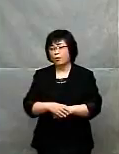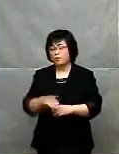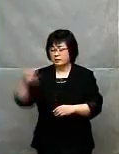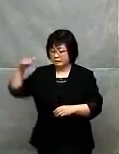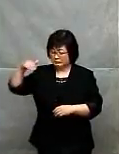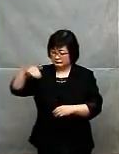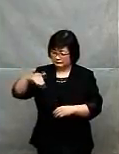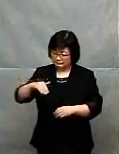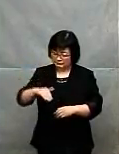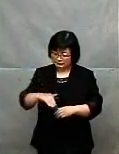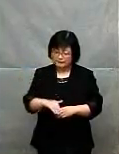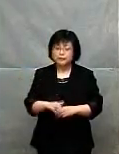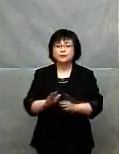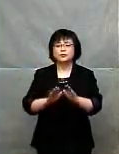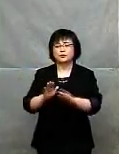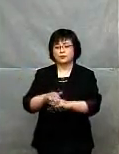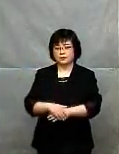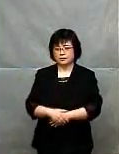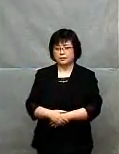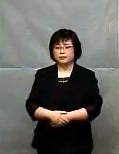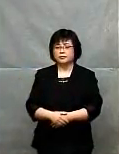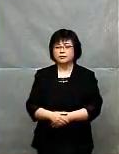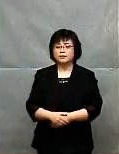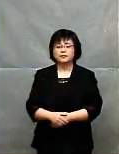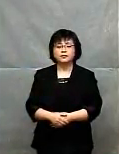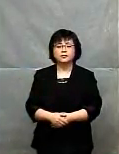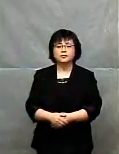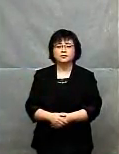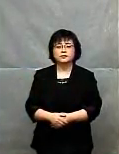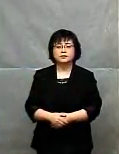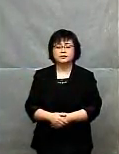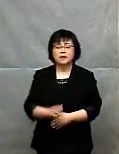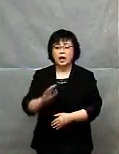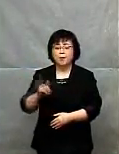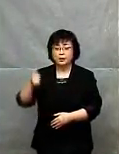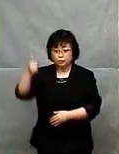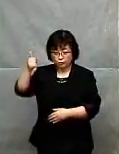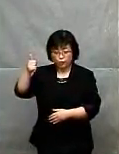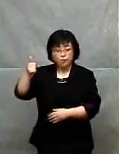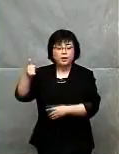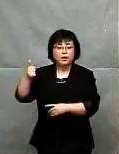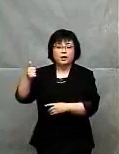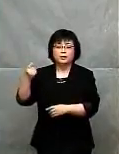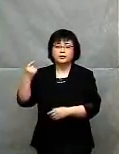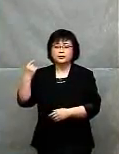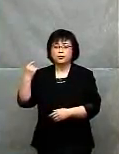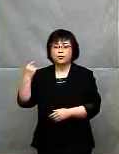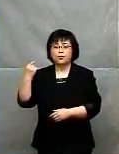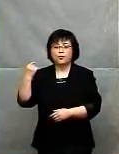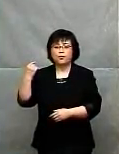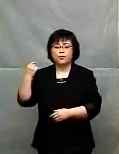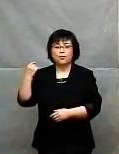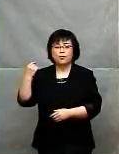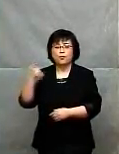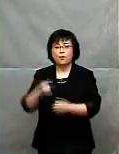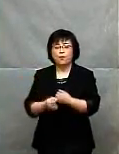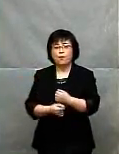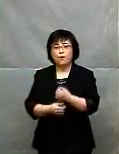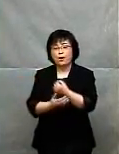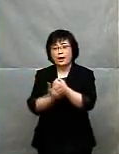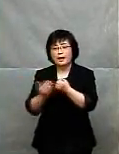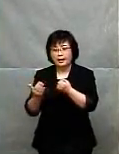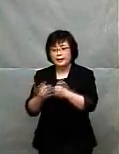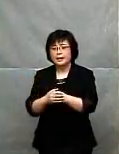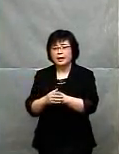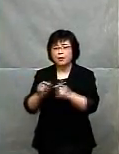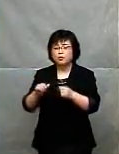内閣支持率が下落していくということがありました。 はい、 安倍首相も昨日の組閣後の会見でですね、国民